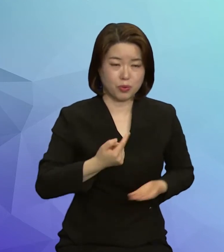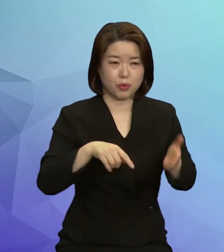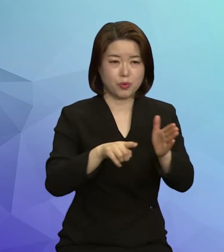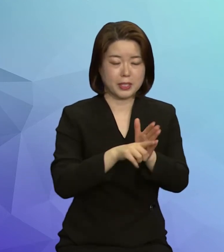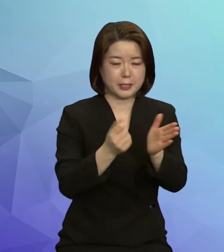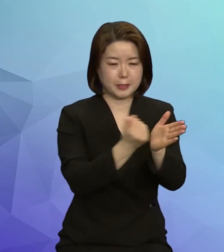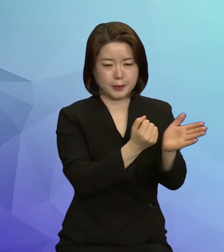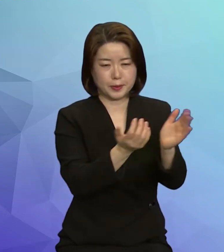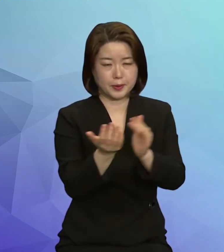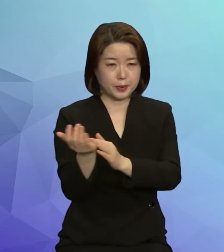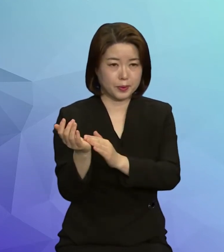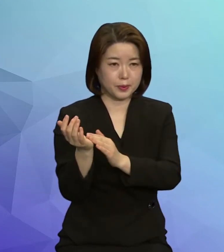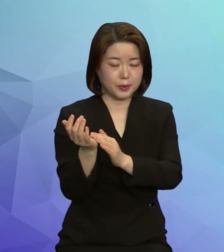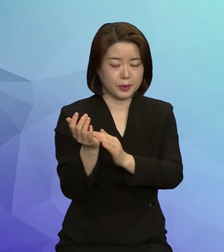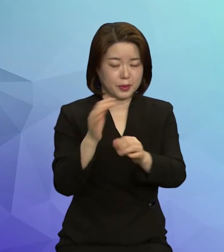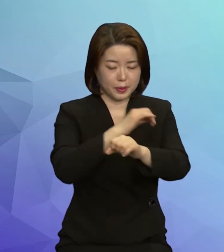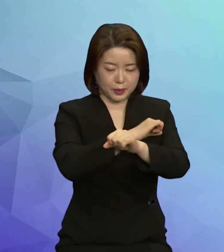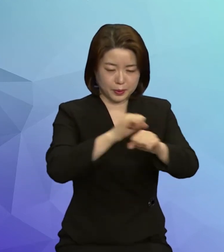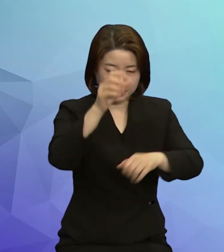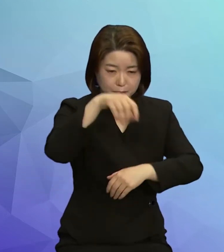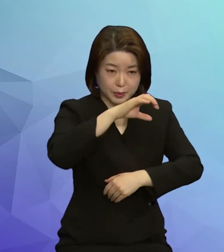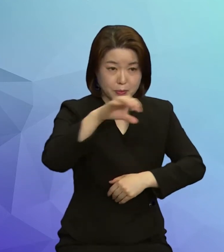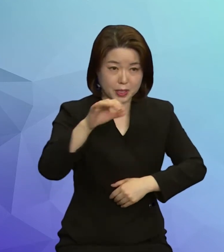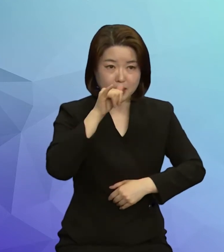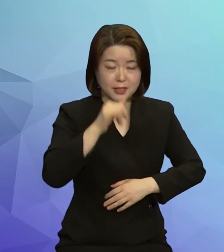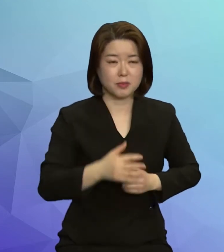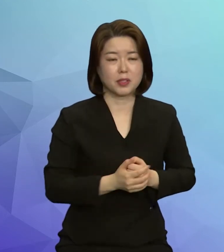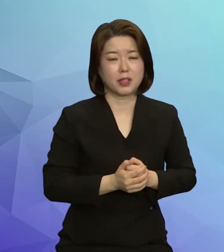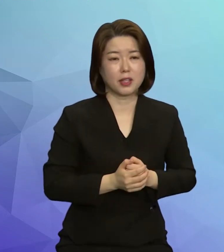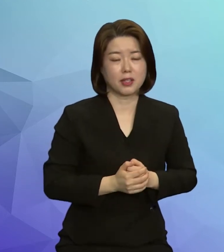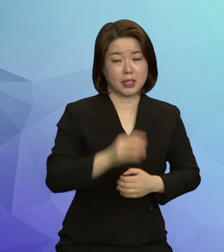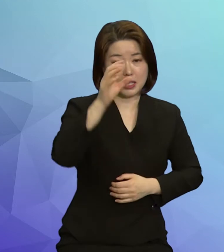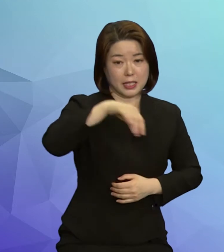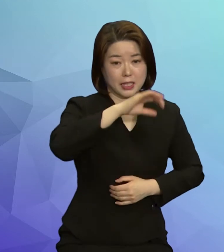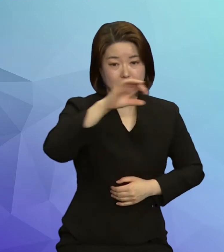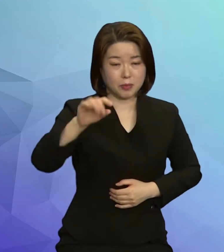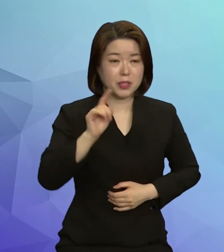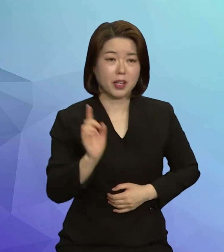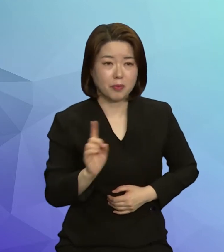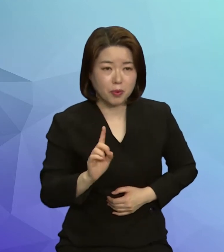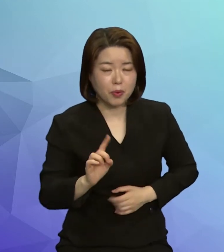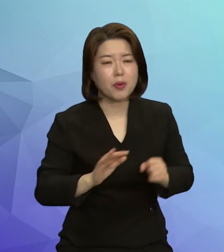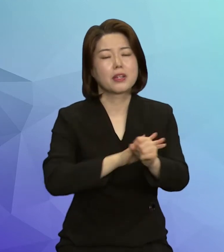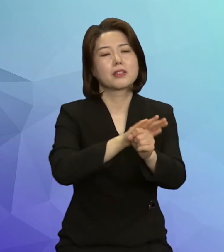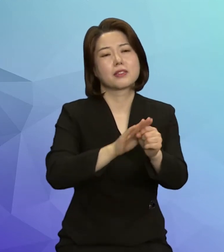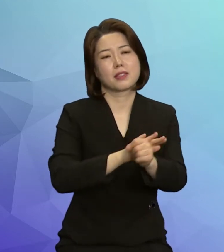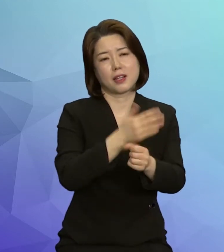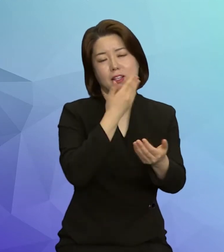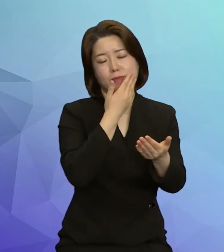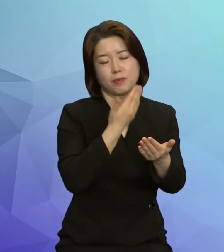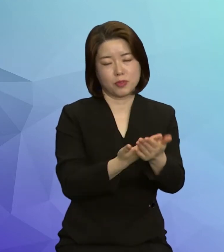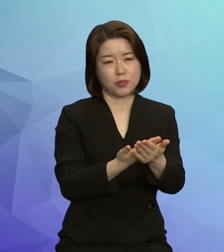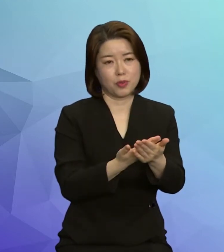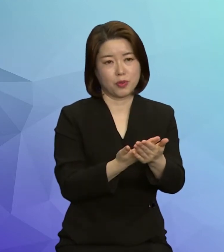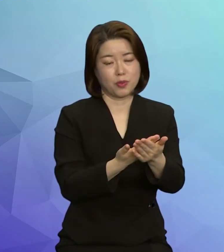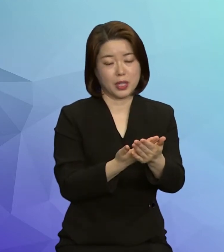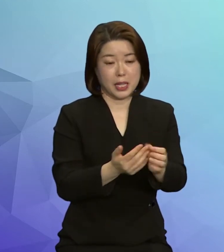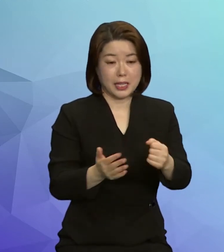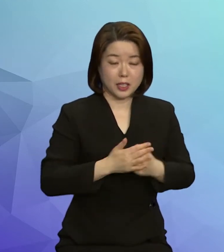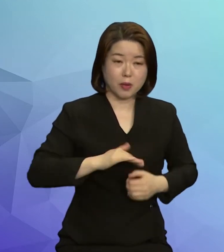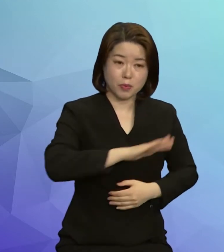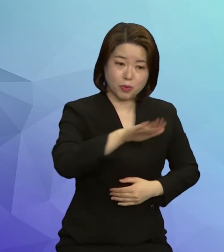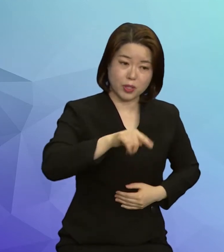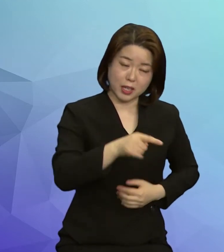위해 용서의 십자가를 지셨고, 예수님의 십자가의 핵심은 사랑이니까. 그러니까 우리가